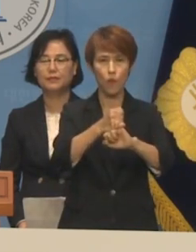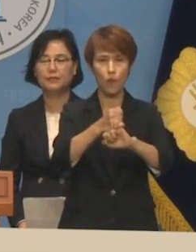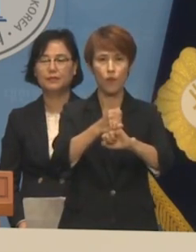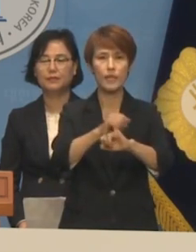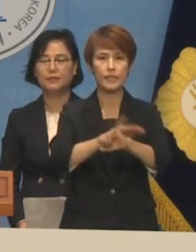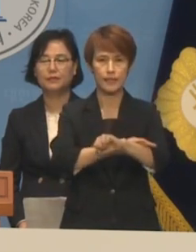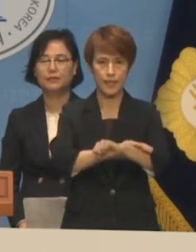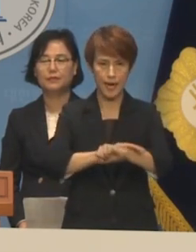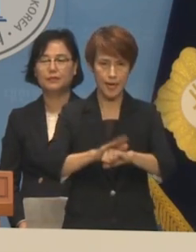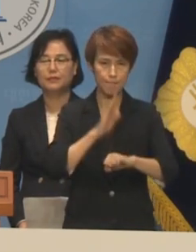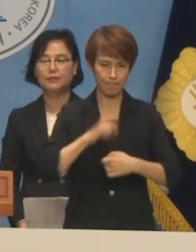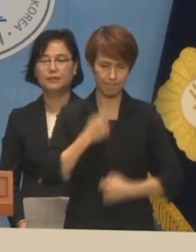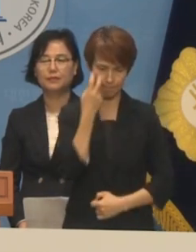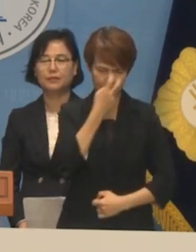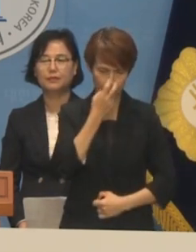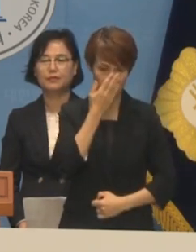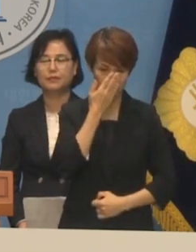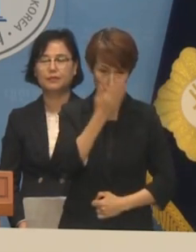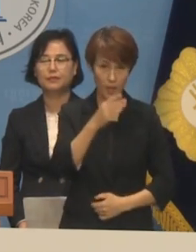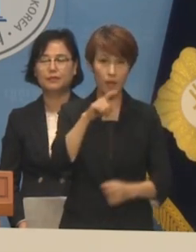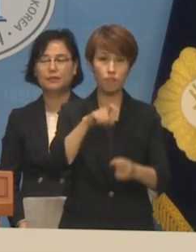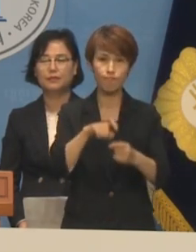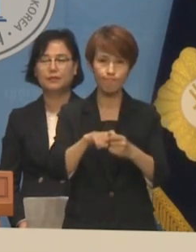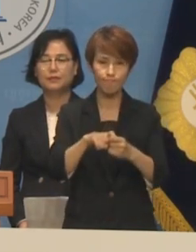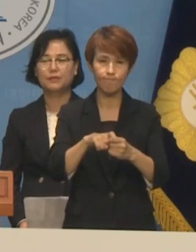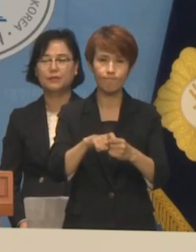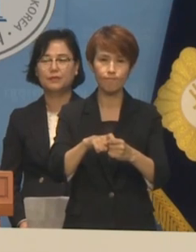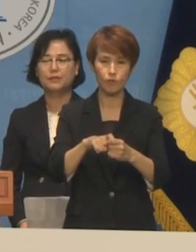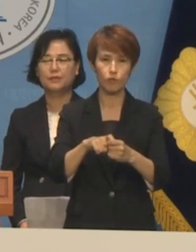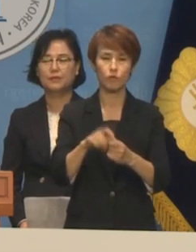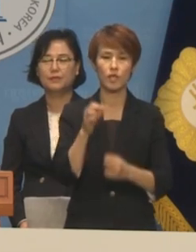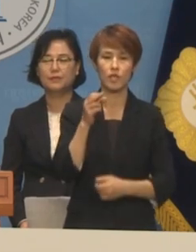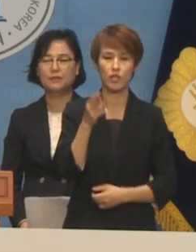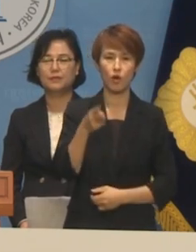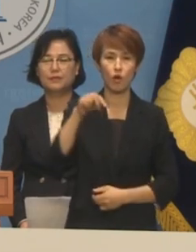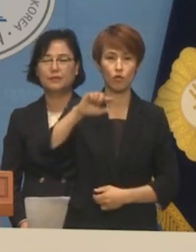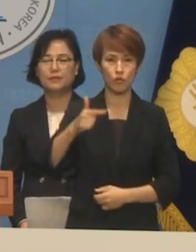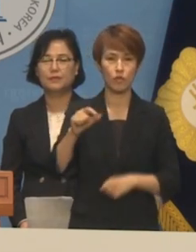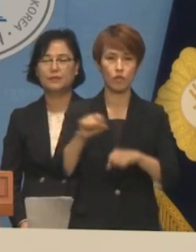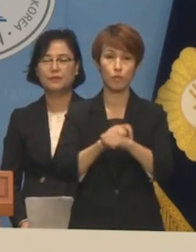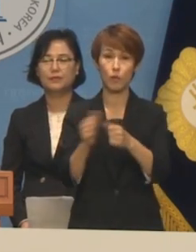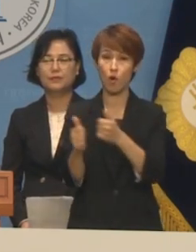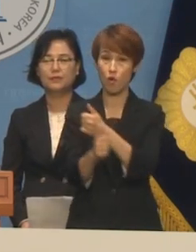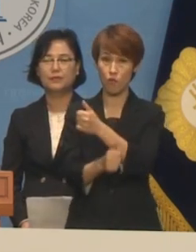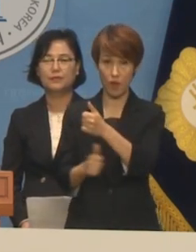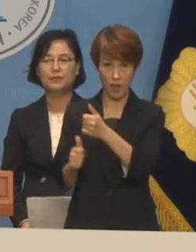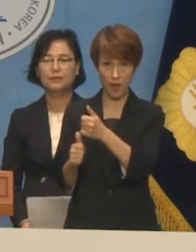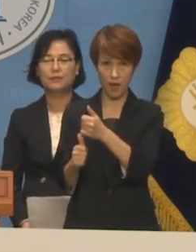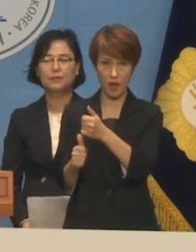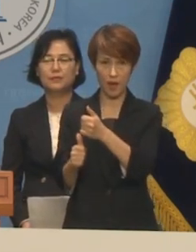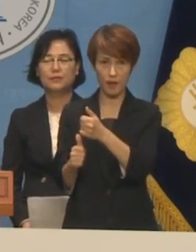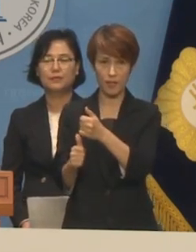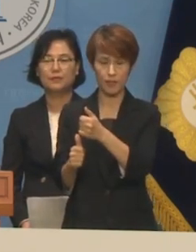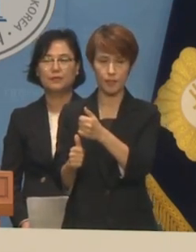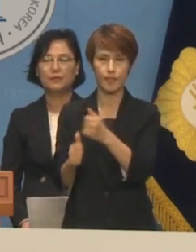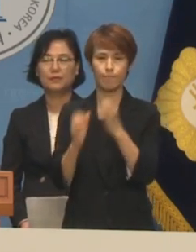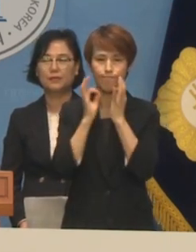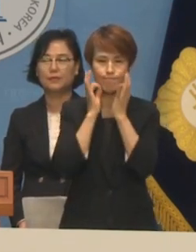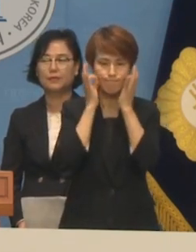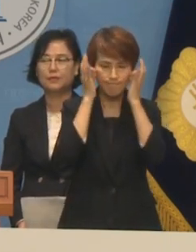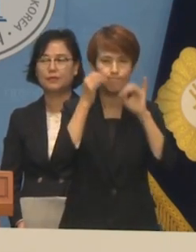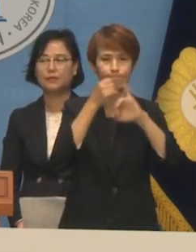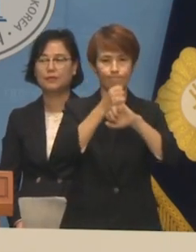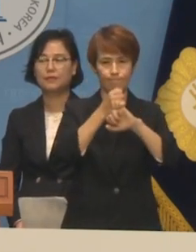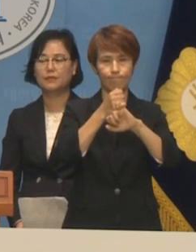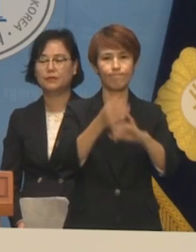제대로 진실 규명이 될 수 있도록 저희 여순사건 특별위원회 일동은 최선을